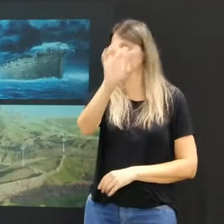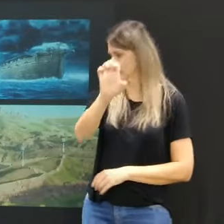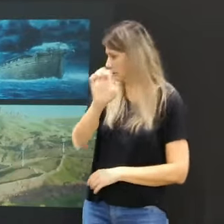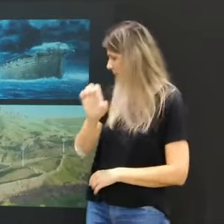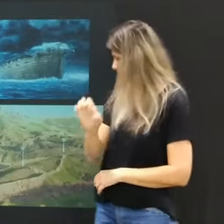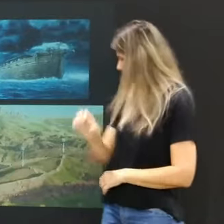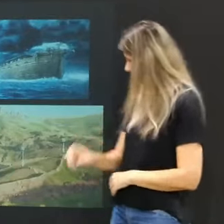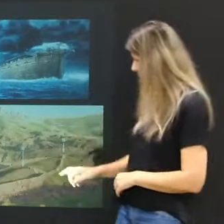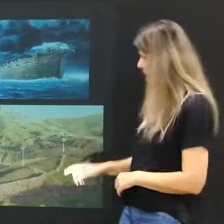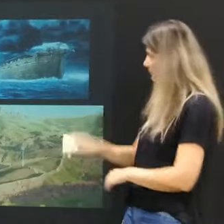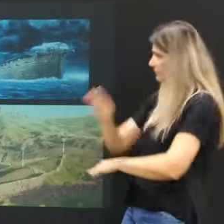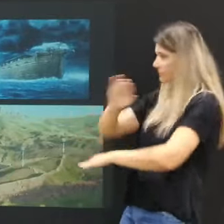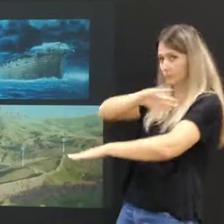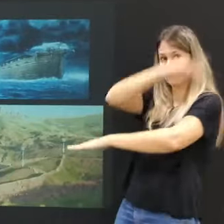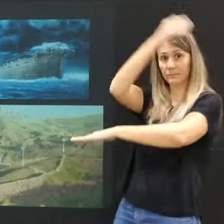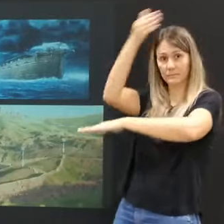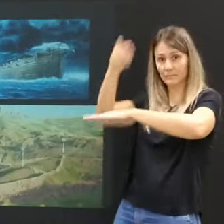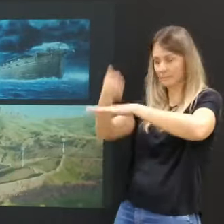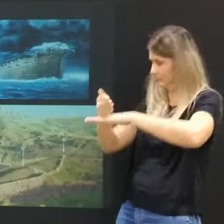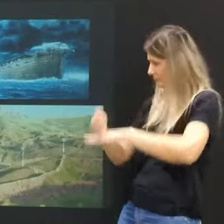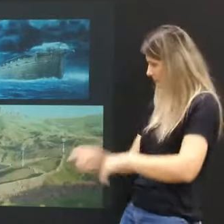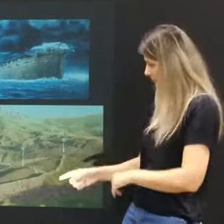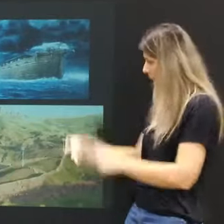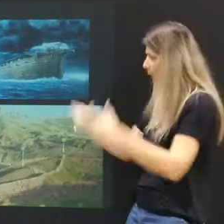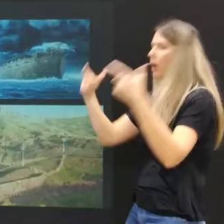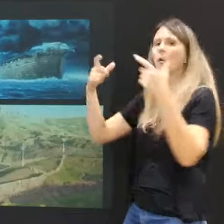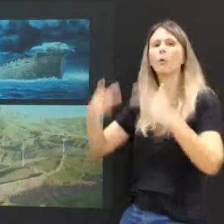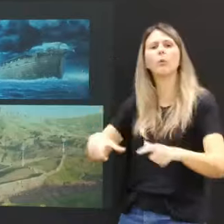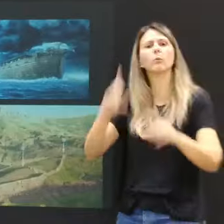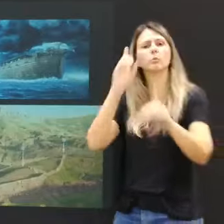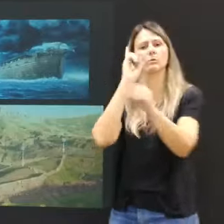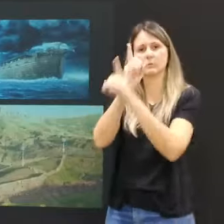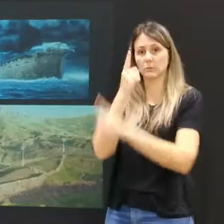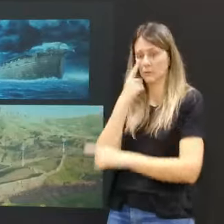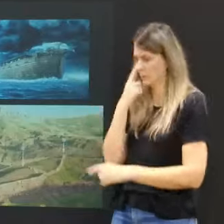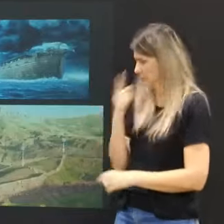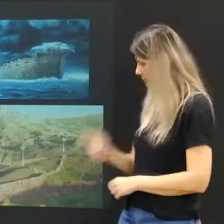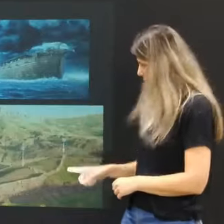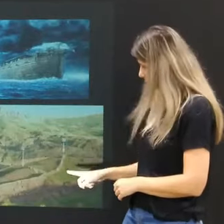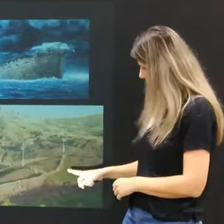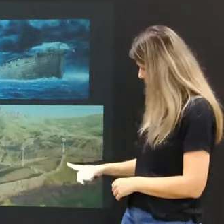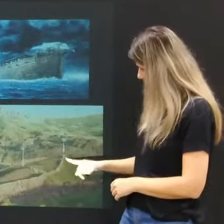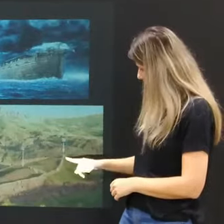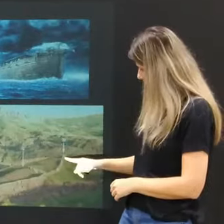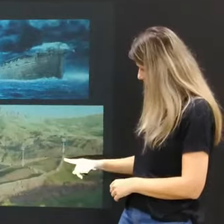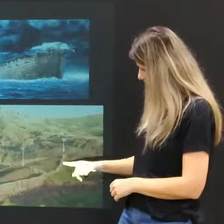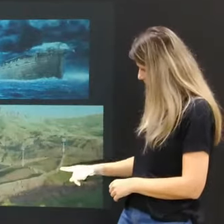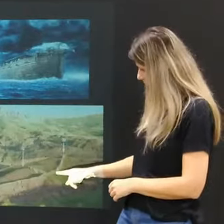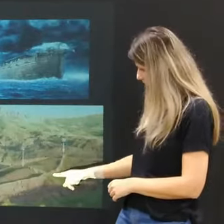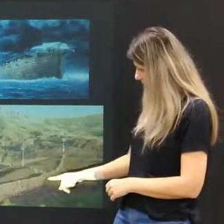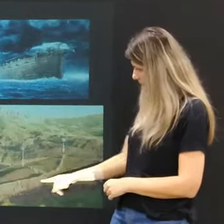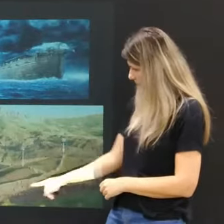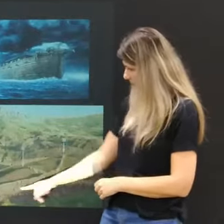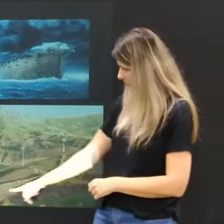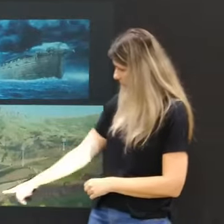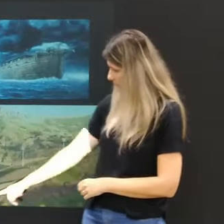Monte Ararat. Monte Ararat. Está vendo aqui? Que lugar, onde fica esse monte? Está vendo aqui a imagem? É